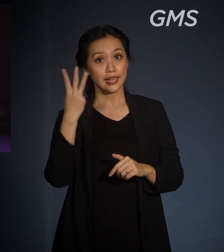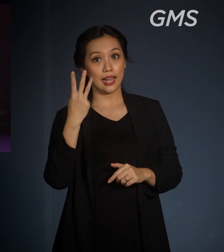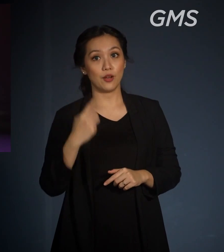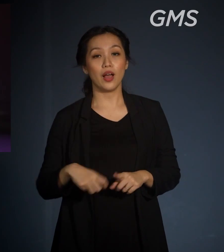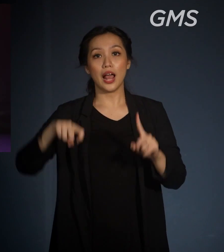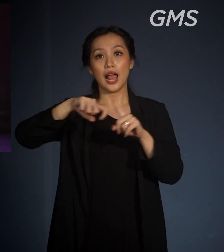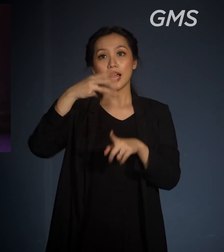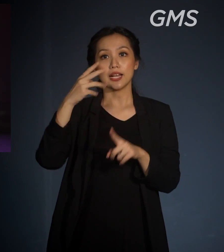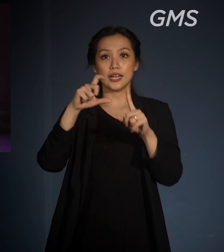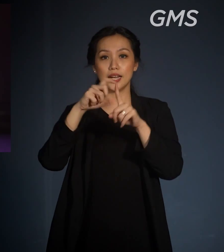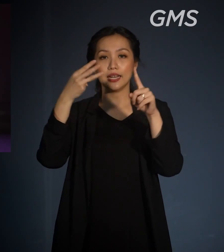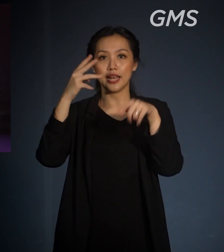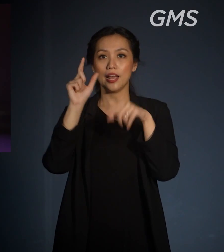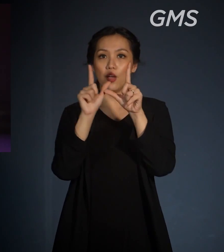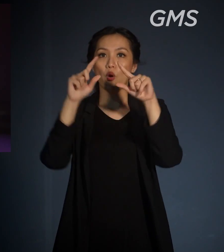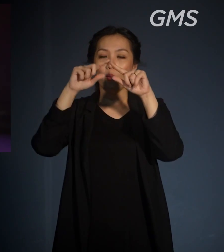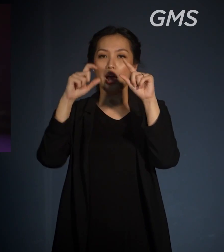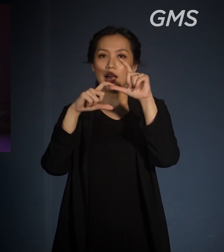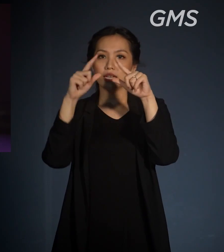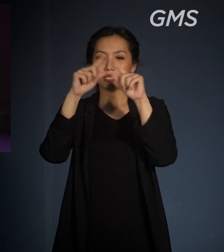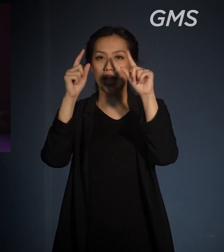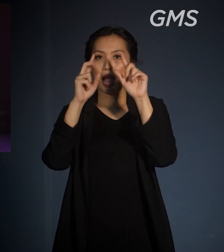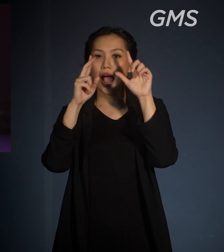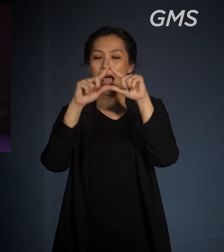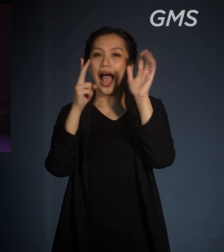pekerjaan itu Tuhan ingin membentuk karakter kita.